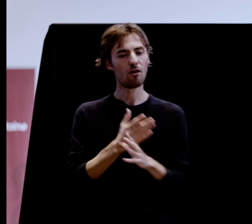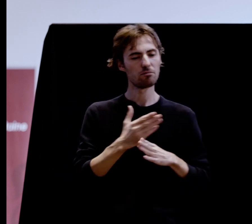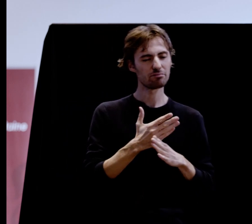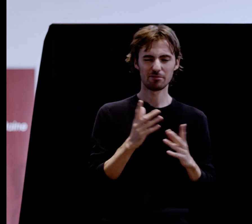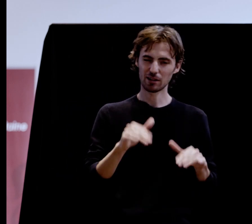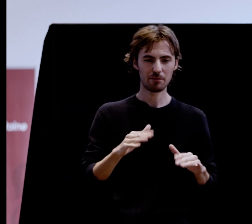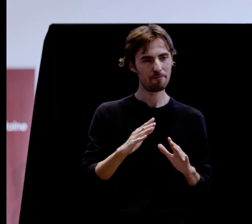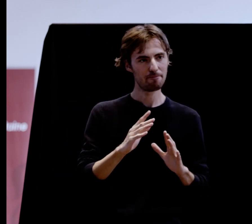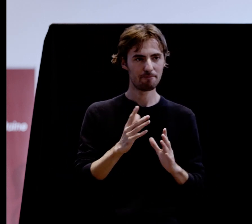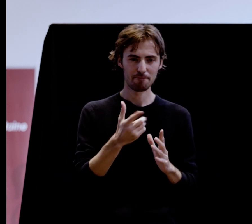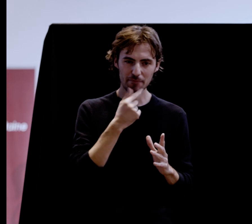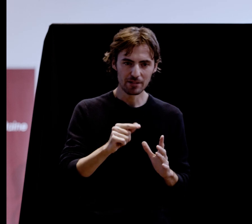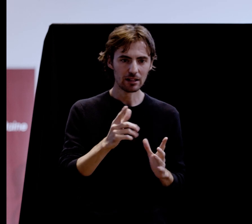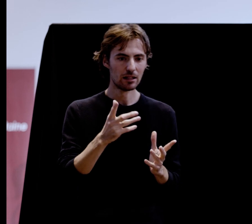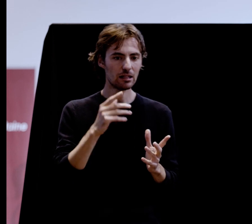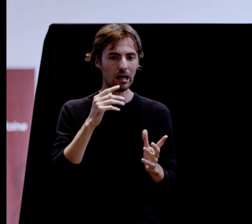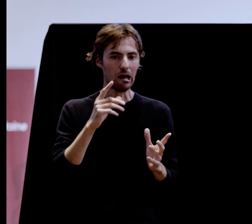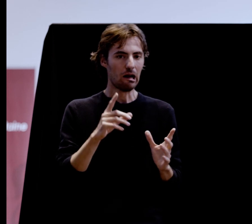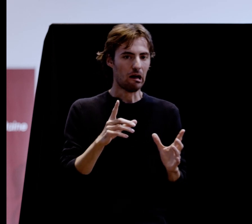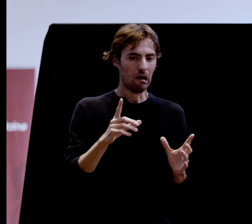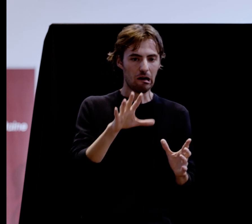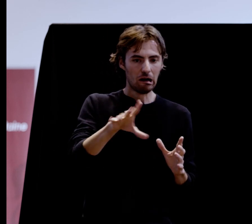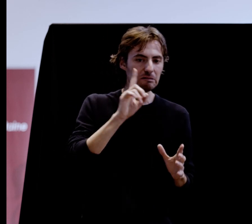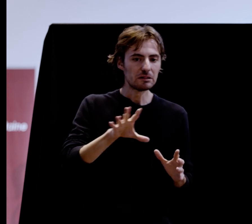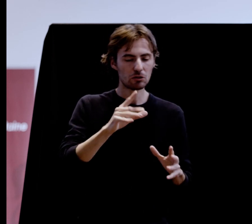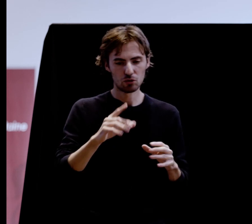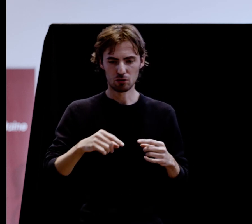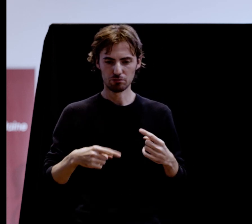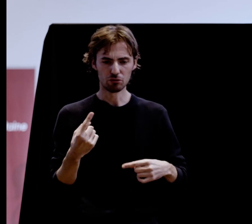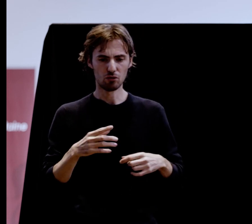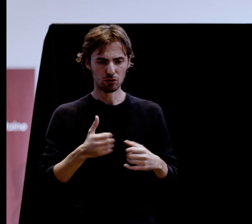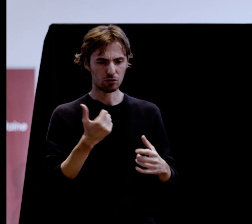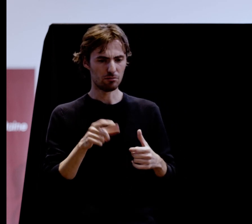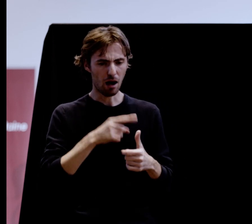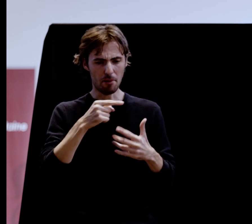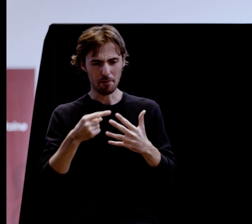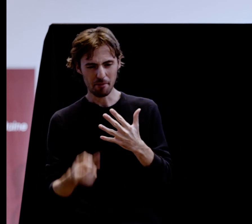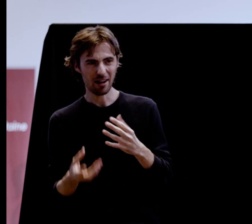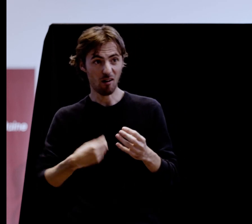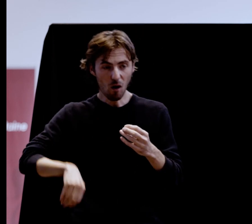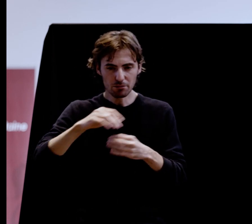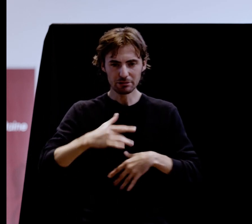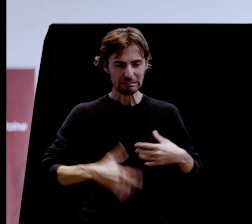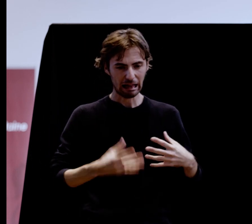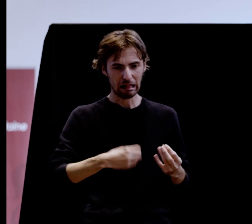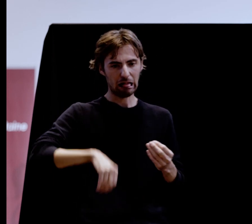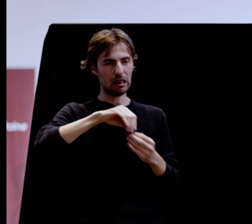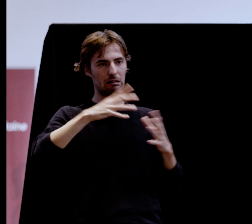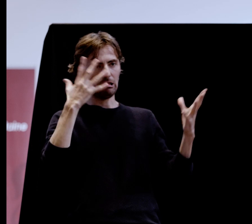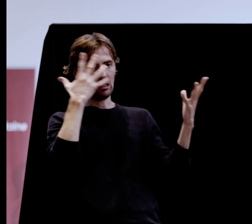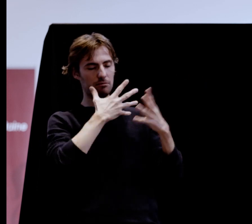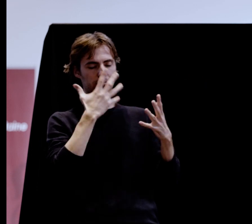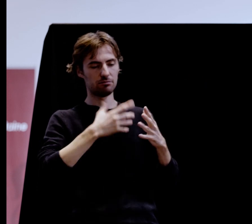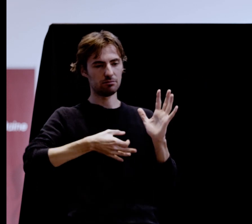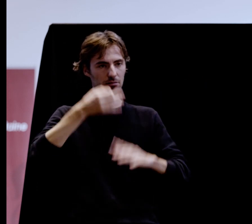les jeunes filles, elles sont en train d'acquérir de l'autonomie dans plein d'autres choses, et les règles, c'est un petit peu en trop à ce moment-là. Donc elles n'arrivent pas à gérer. Elles ont une